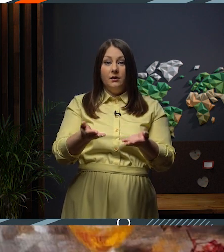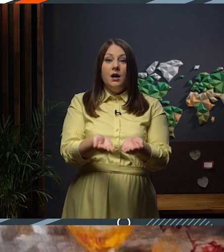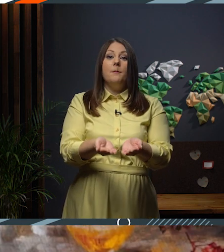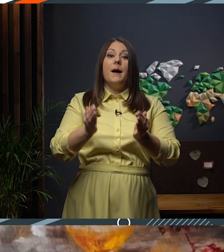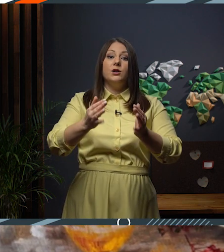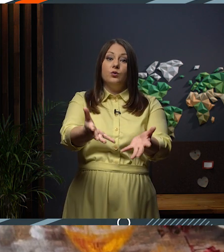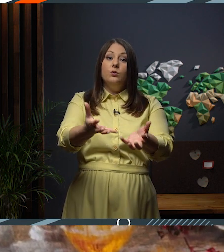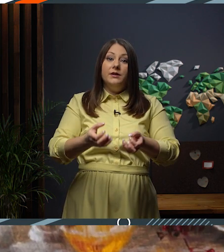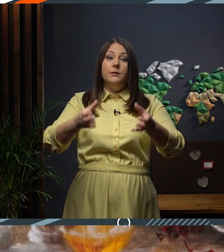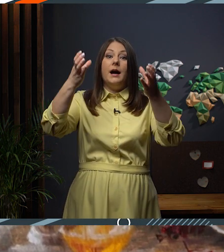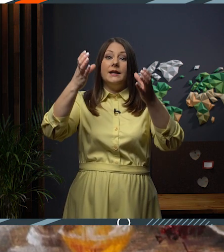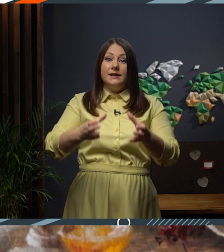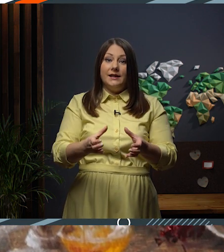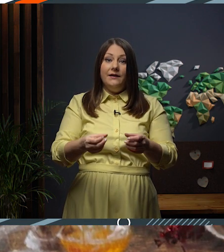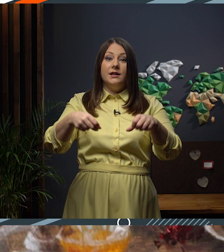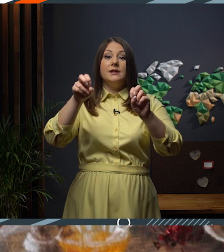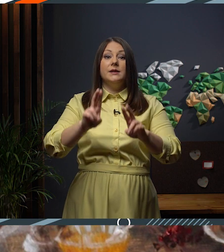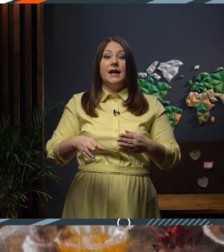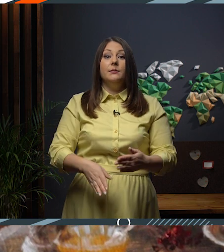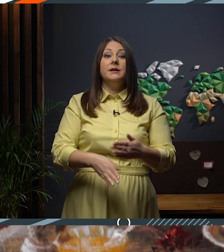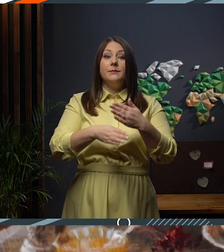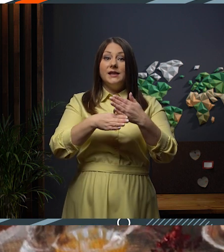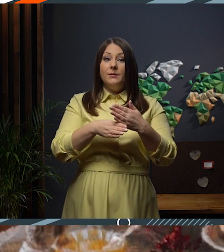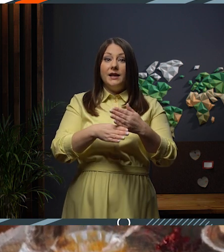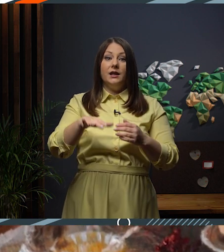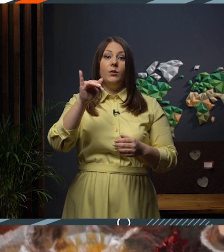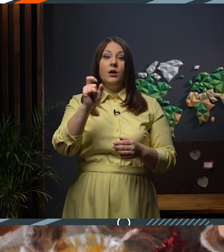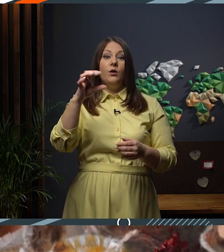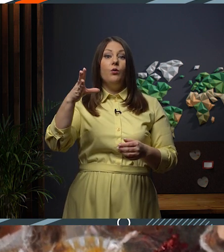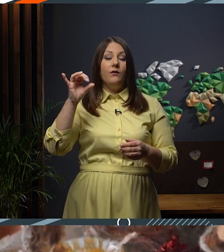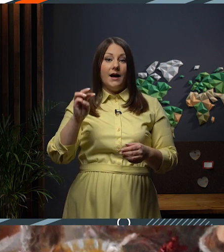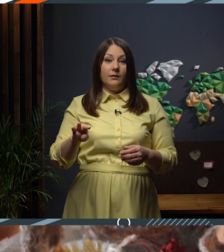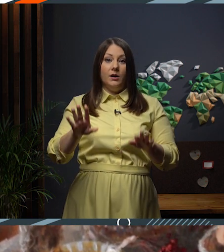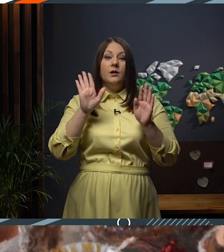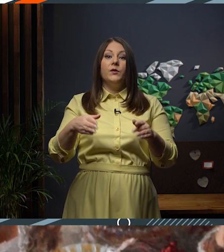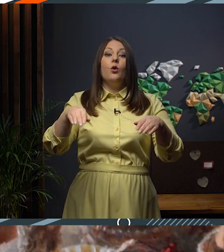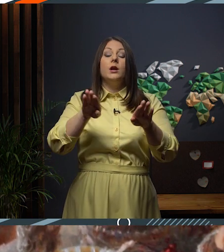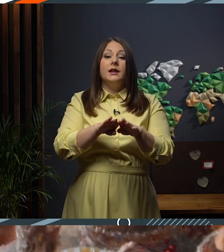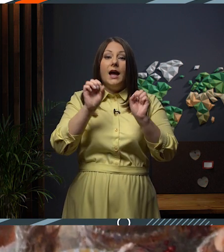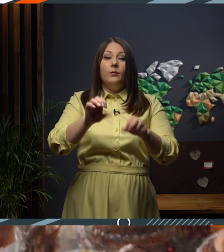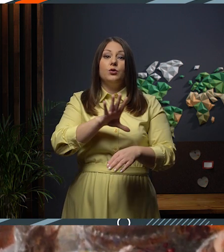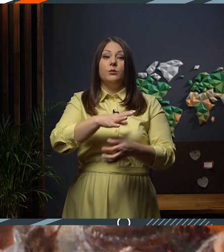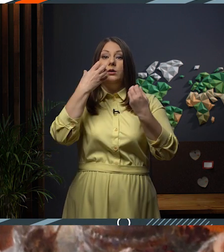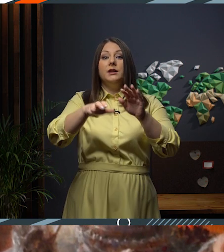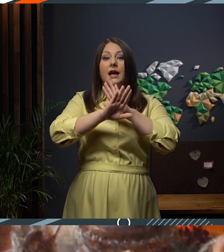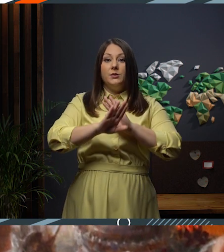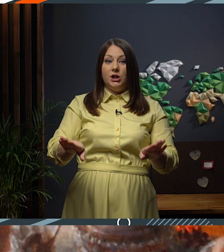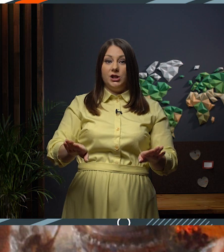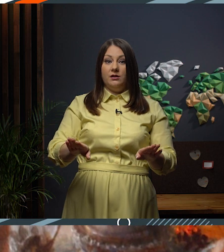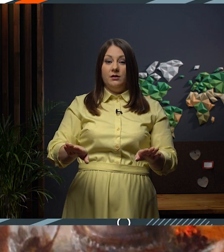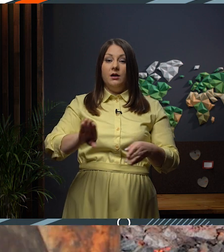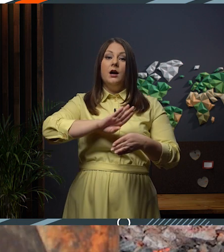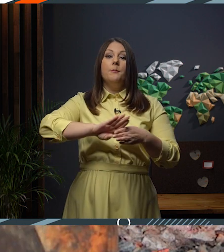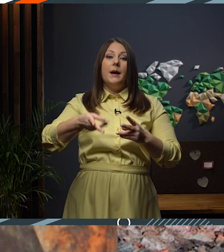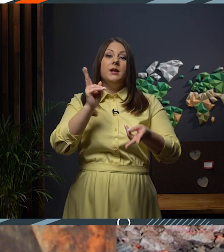томить. Посуду вынимали и ставили специальным приспособлением – ухватом. Только так можно было не